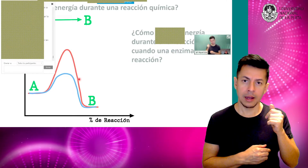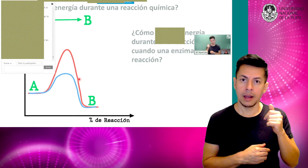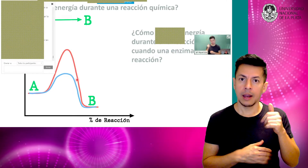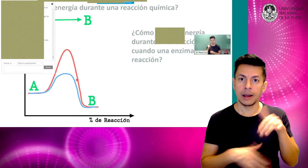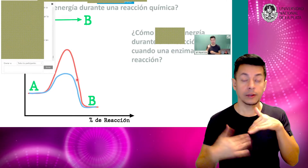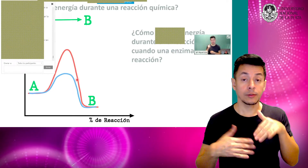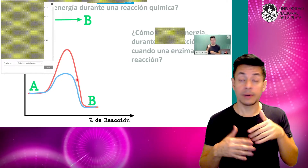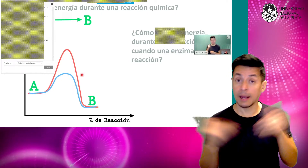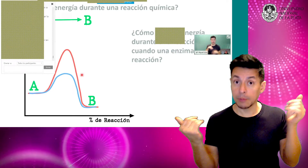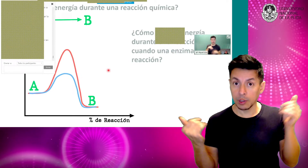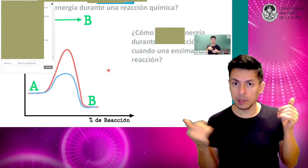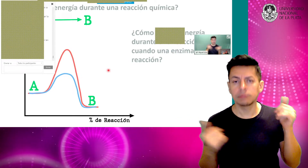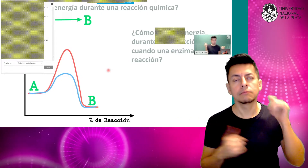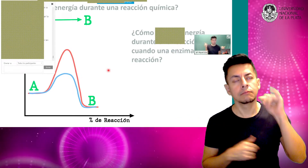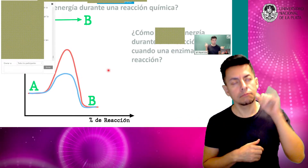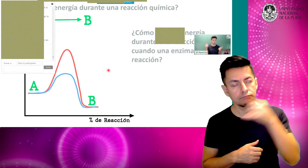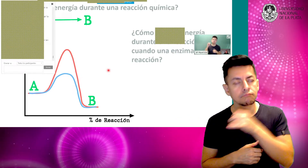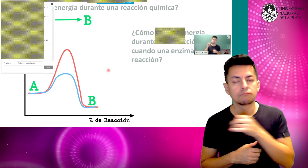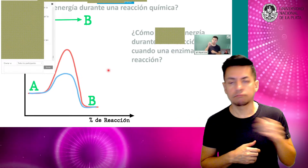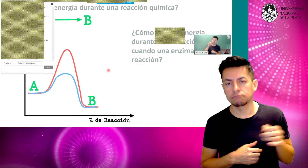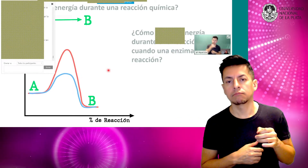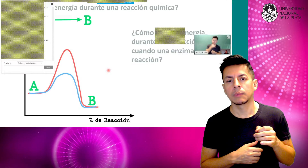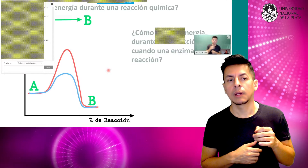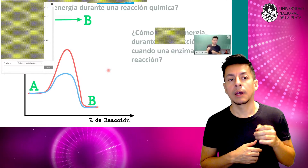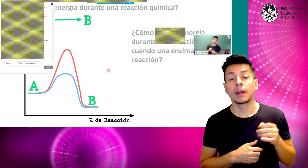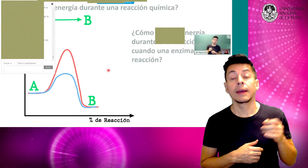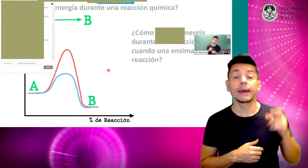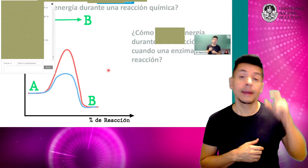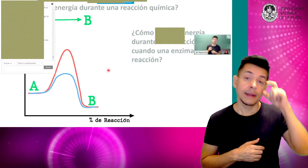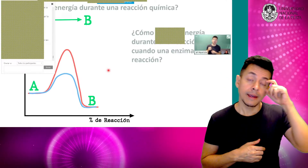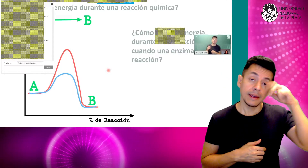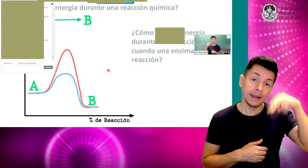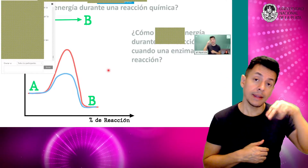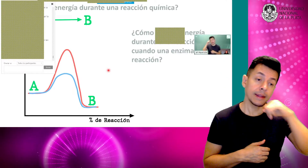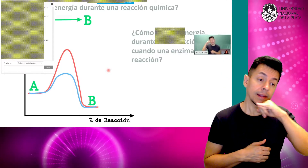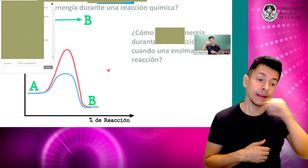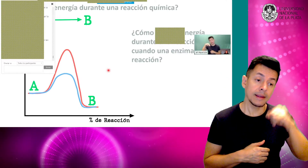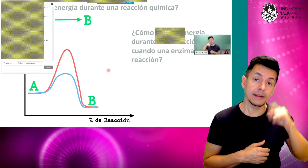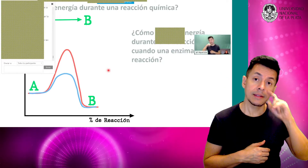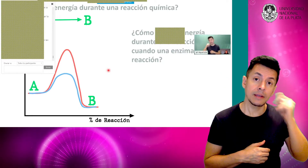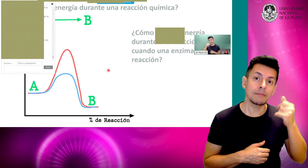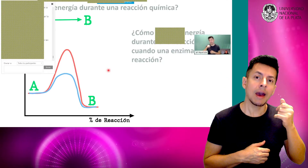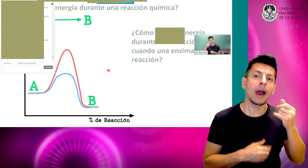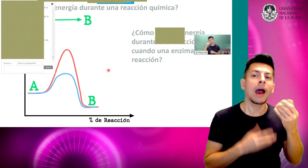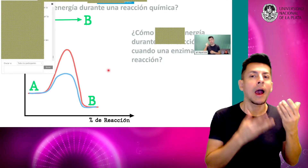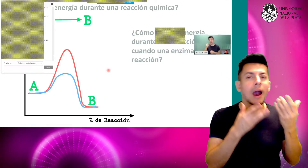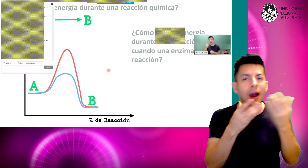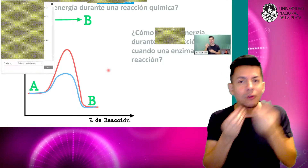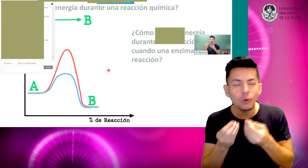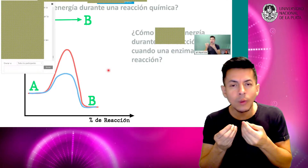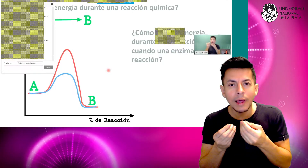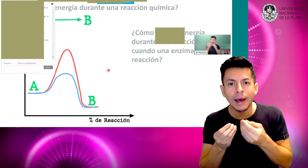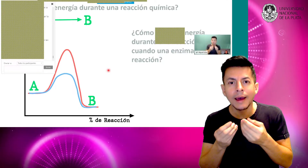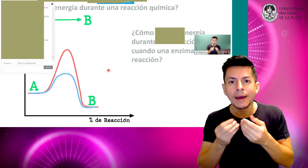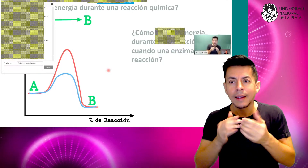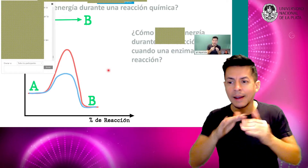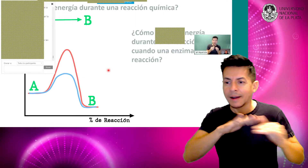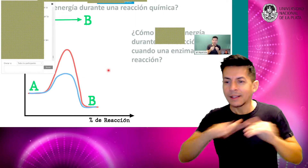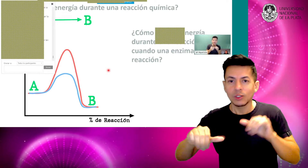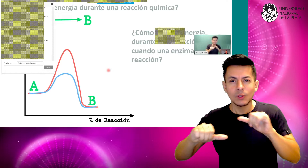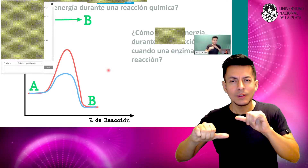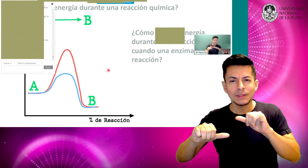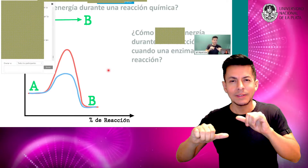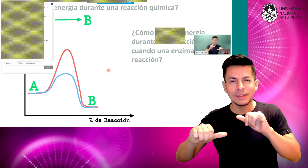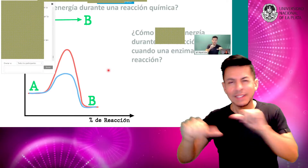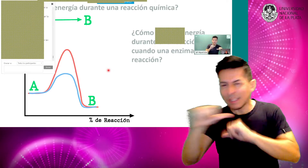hace la enzima es acelerar la reacción química, es aumentar la velocidad de la reacción química.